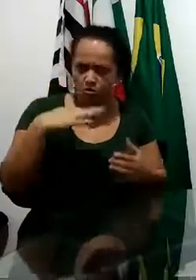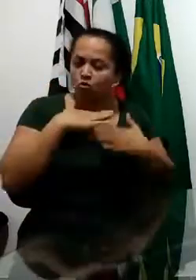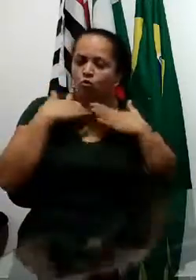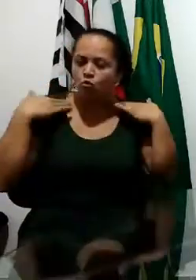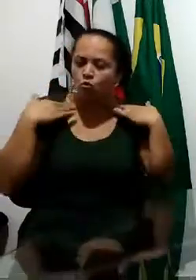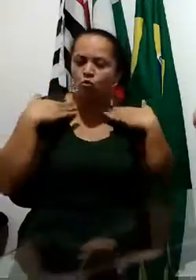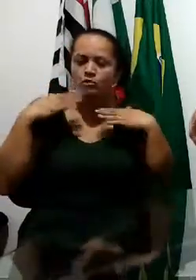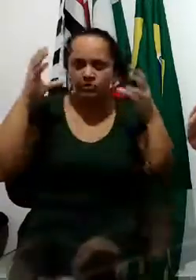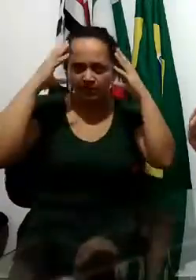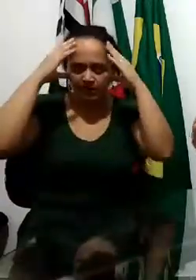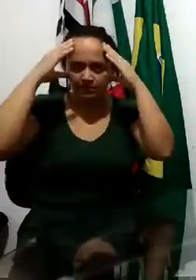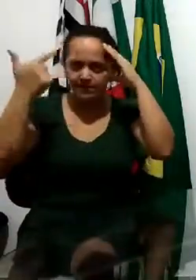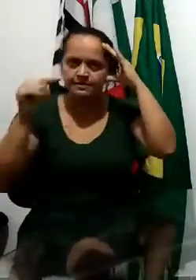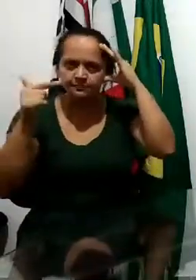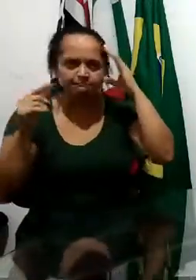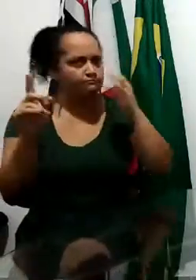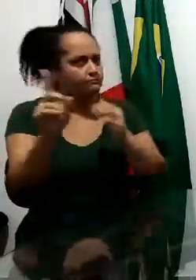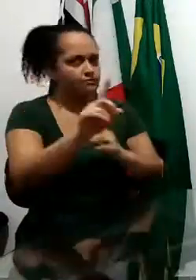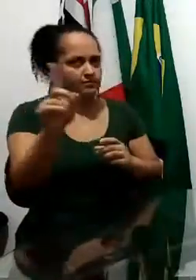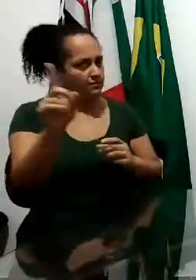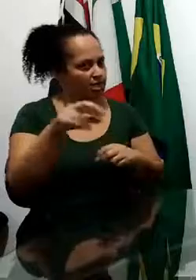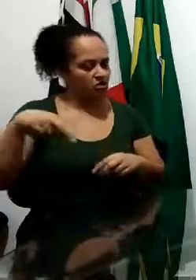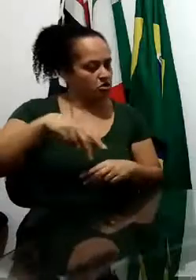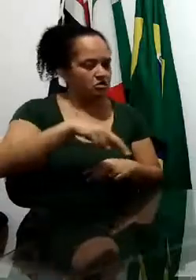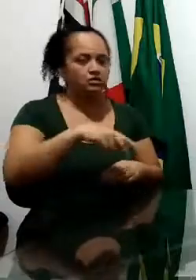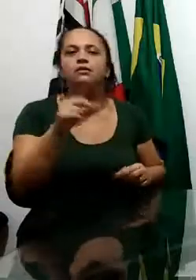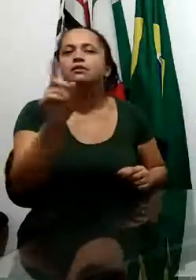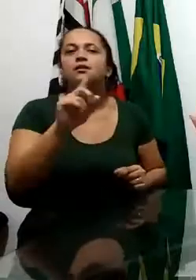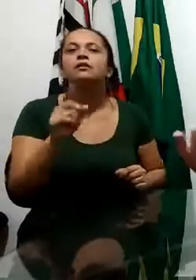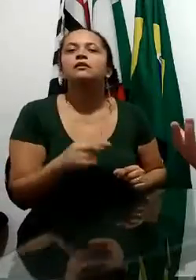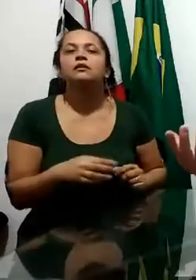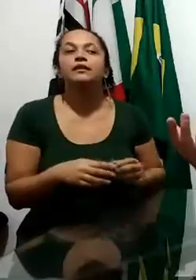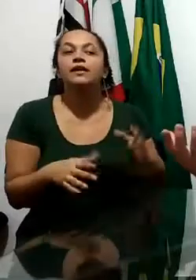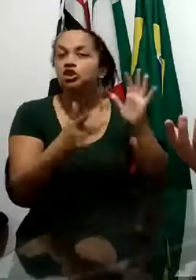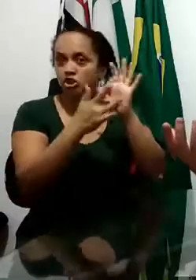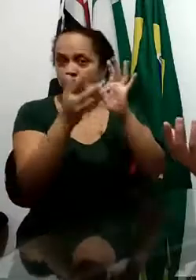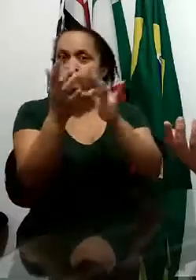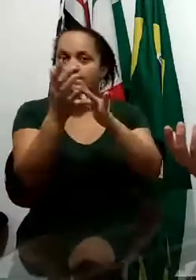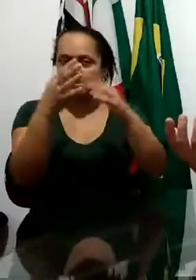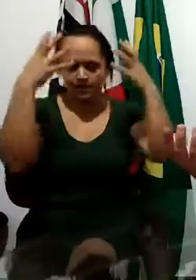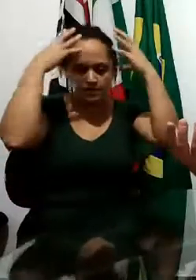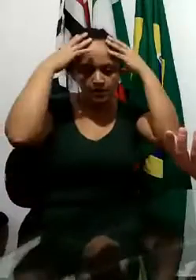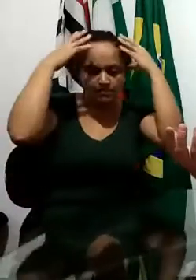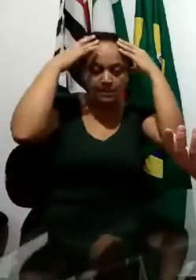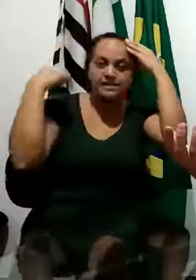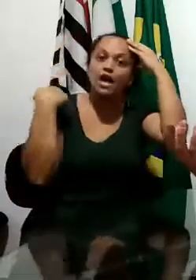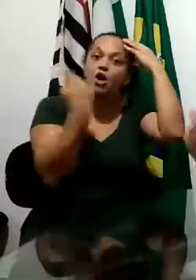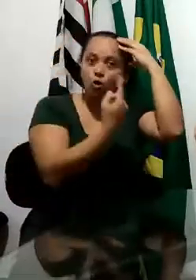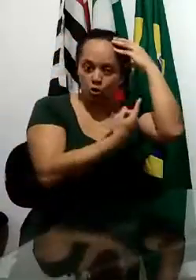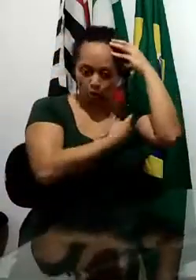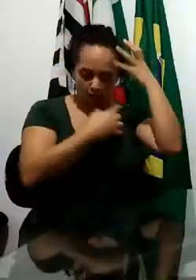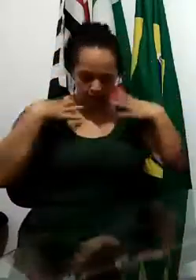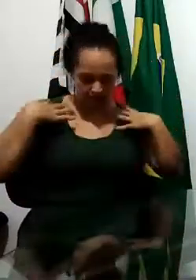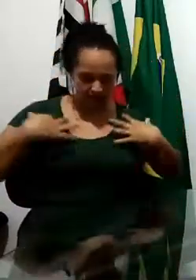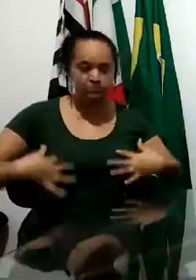Jamais. Então, o que há entre Cristo, que é o cabeça, e nós que somos o corpo dele?